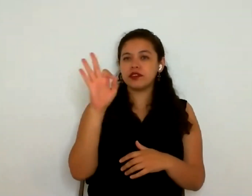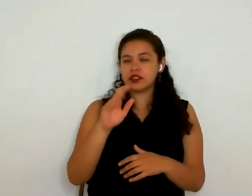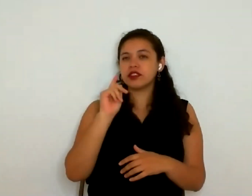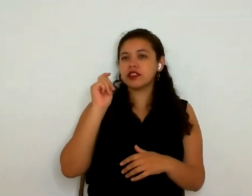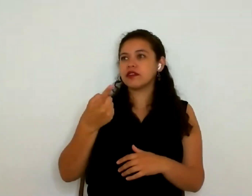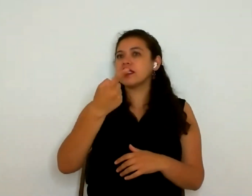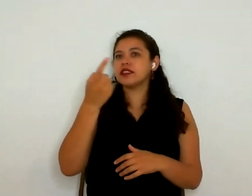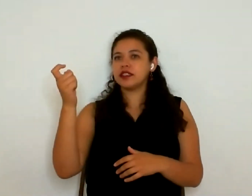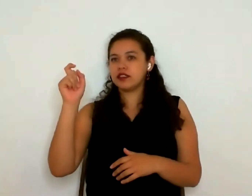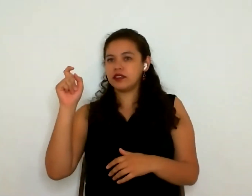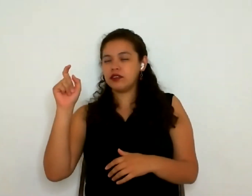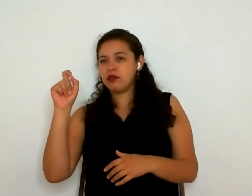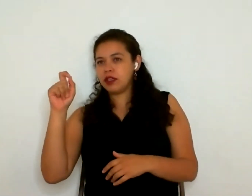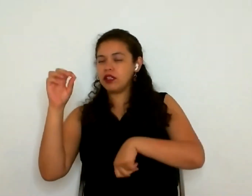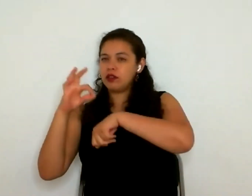100